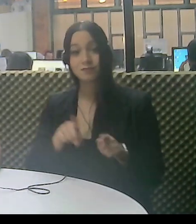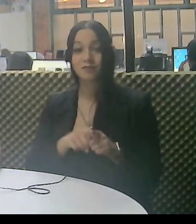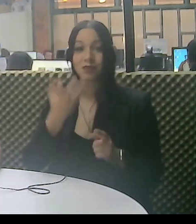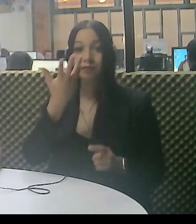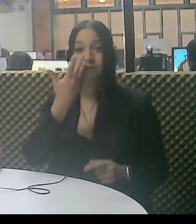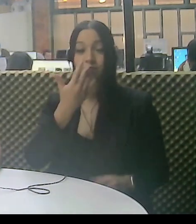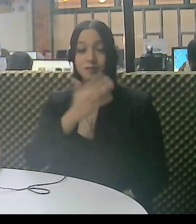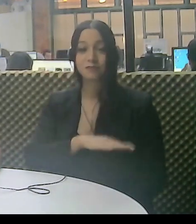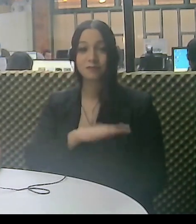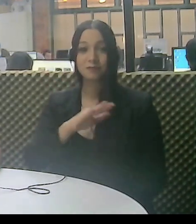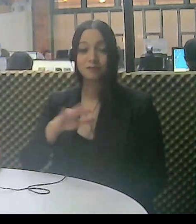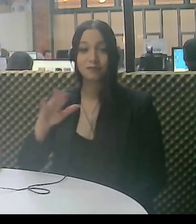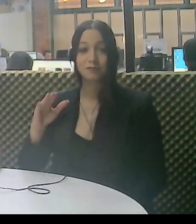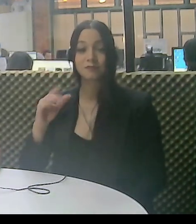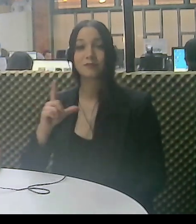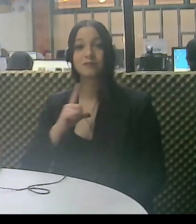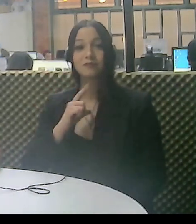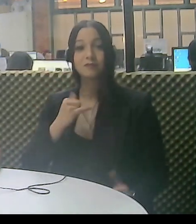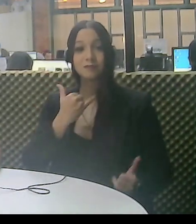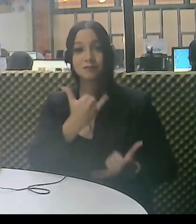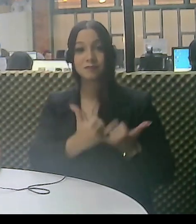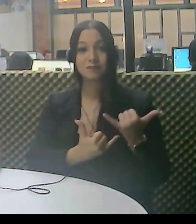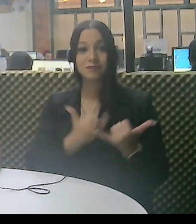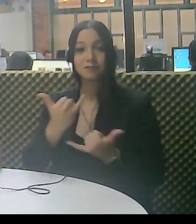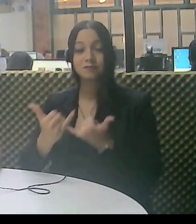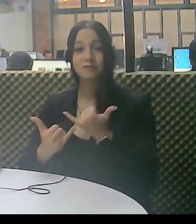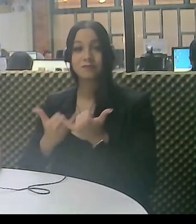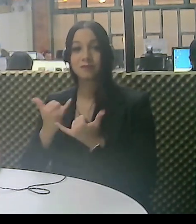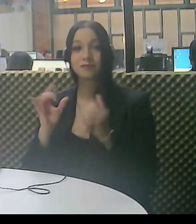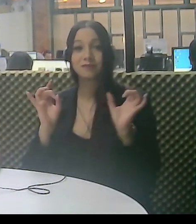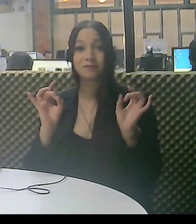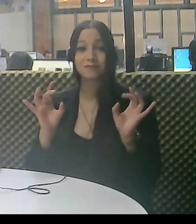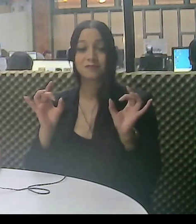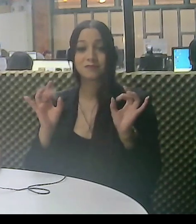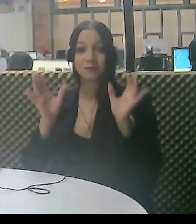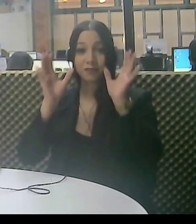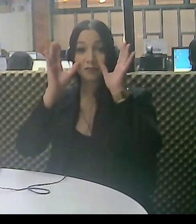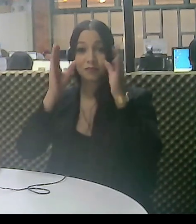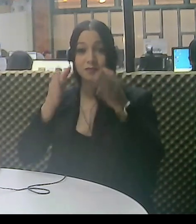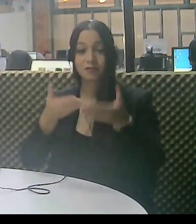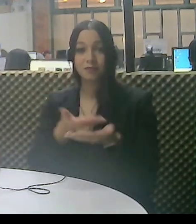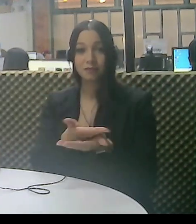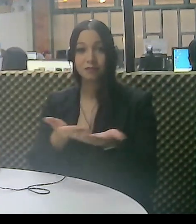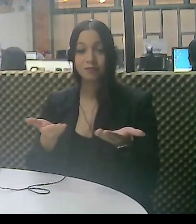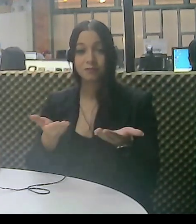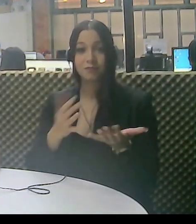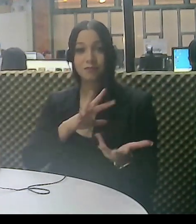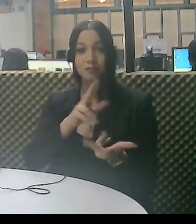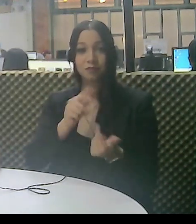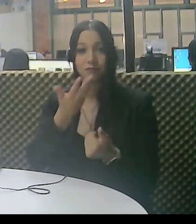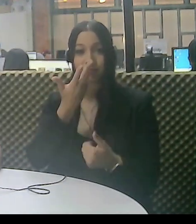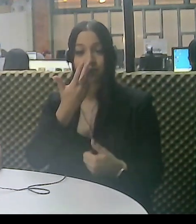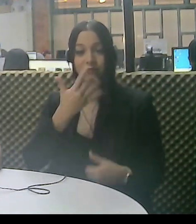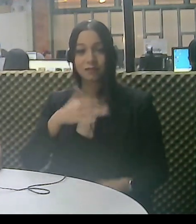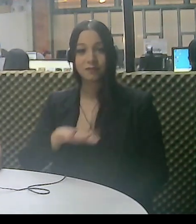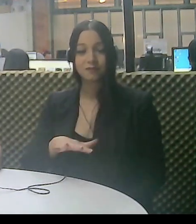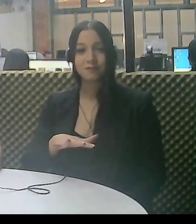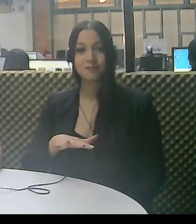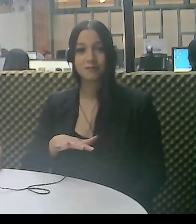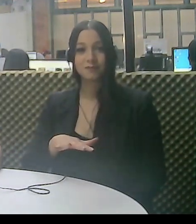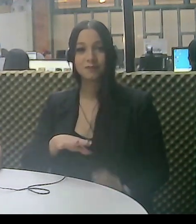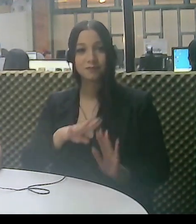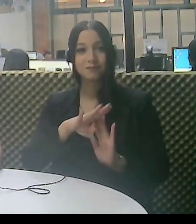as crianças, que poderão participar de brincadeiras desenvolvidas especialmente para elas no espaço Mundo da Criança.